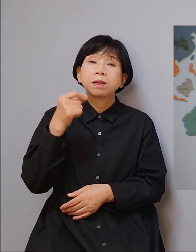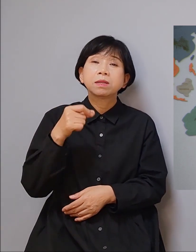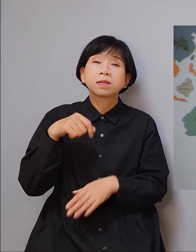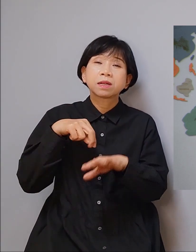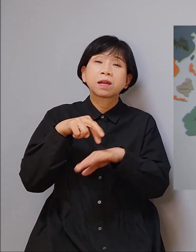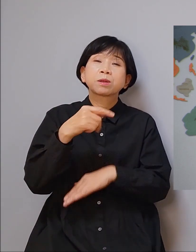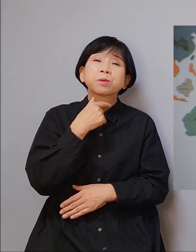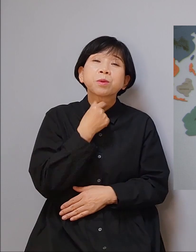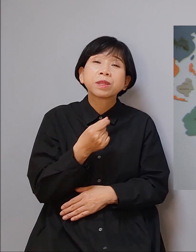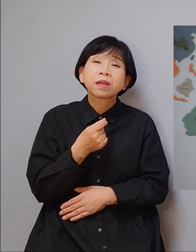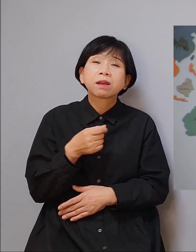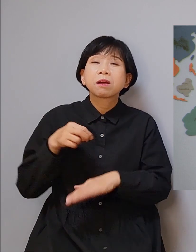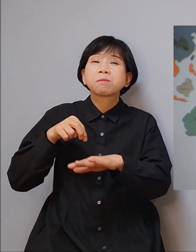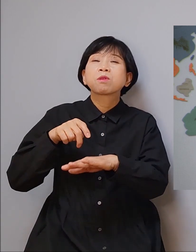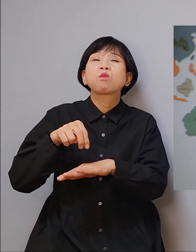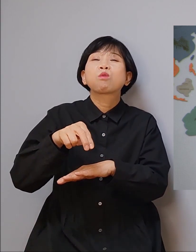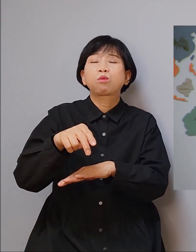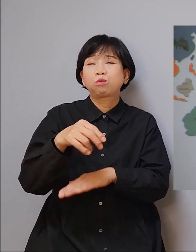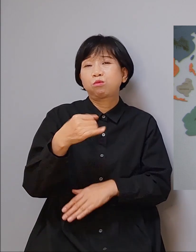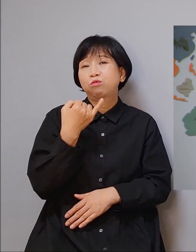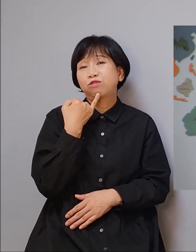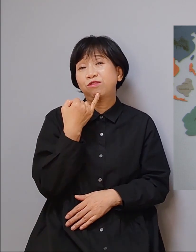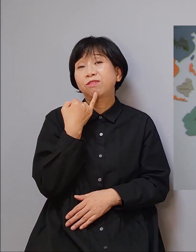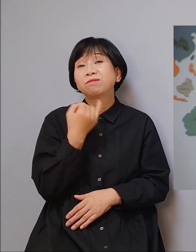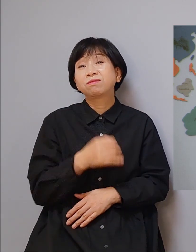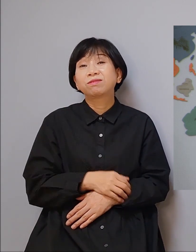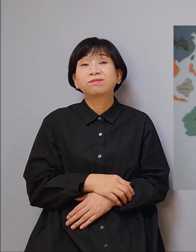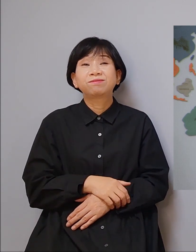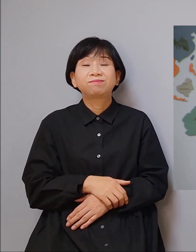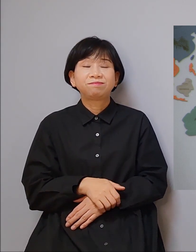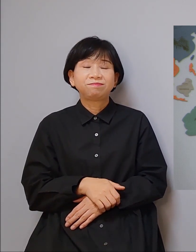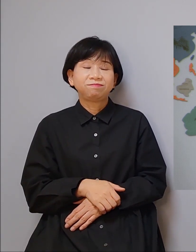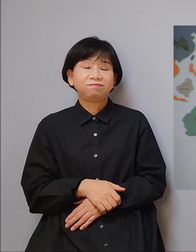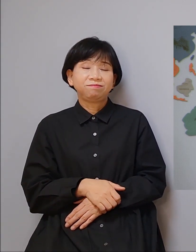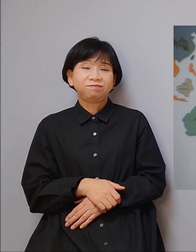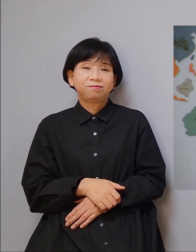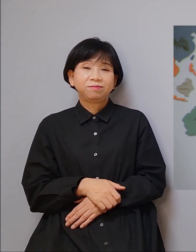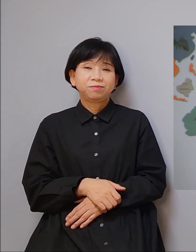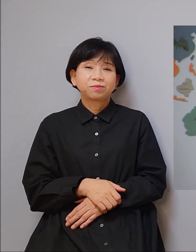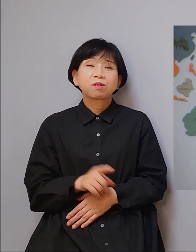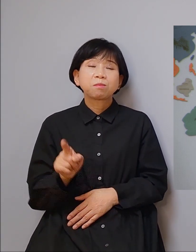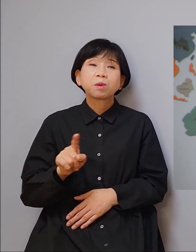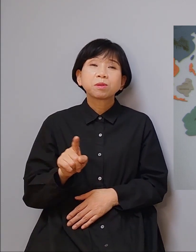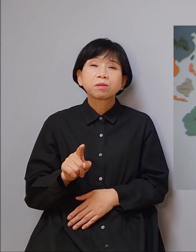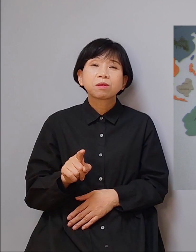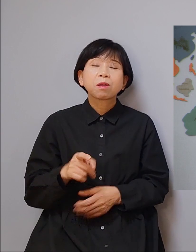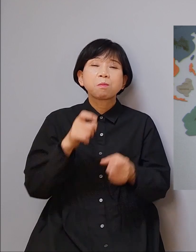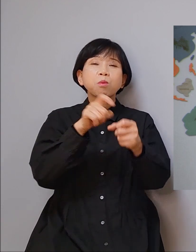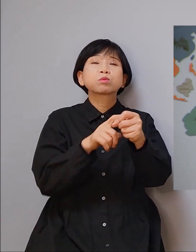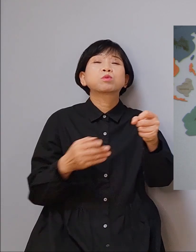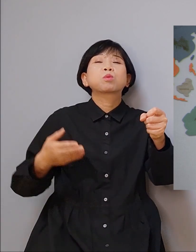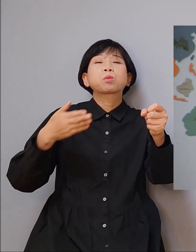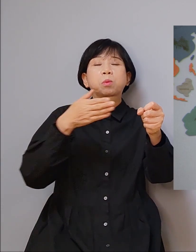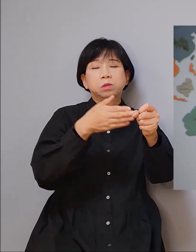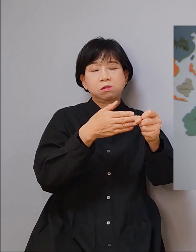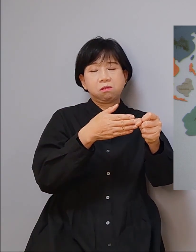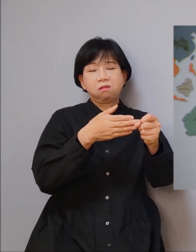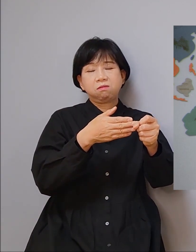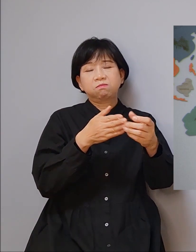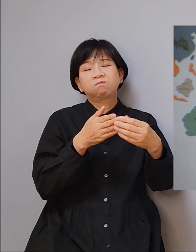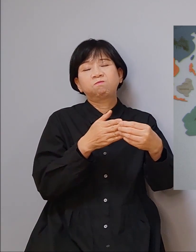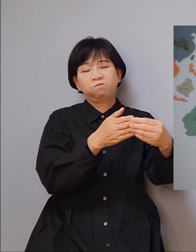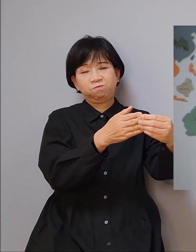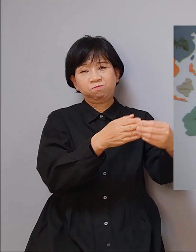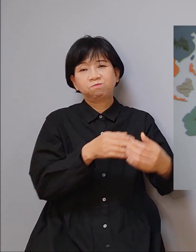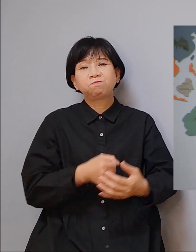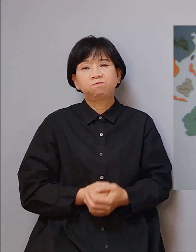위에서 가볍게 걸으시면 됩니다. 어떻게 하든 무빙워크는요, 우리를 목적지까지 데려다